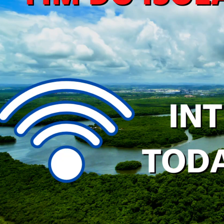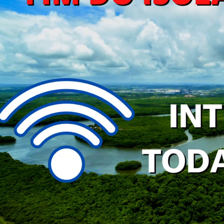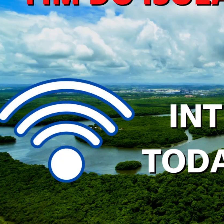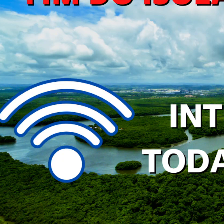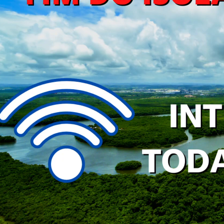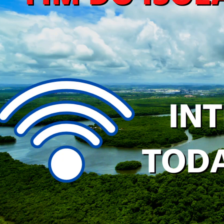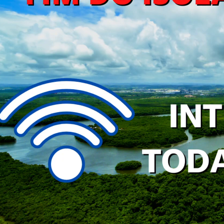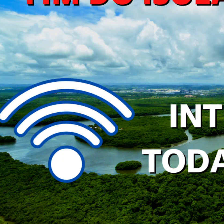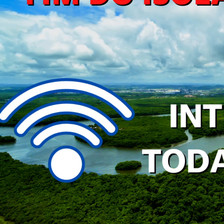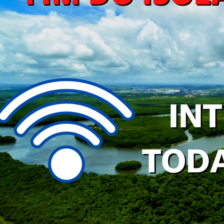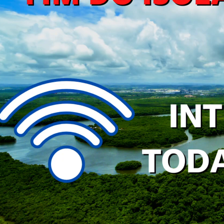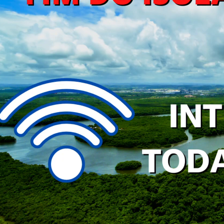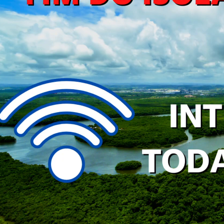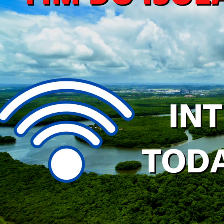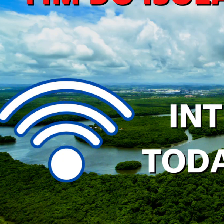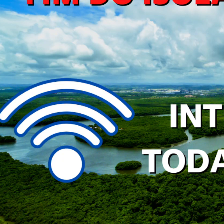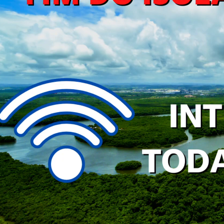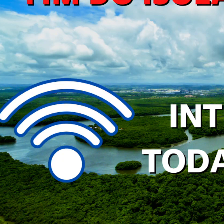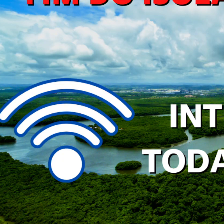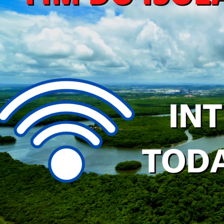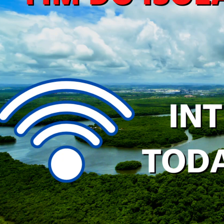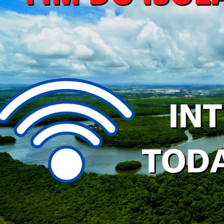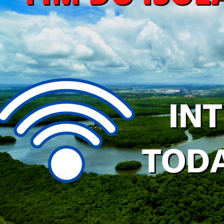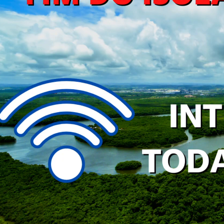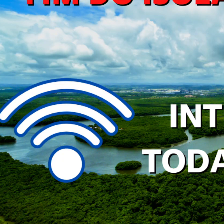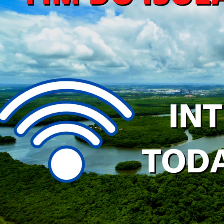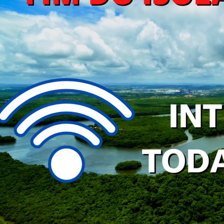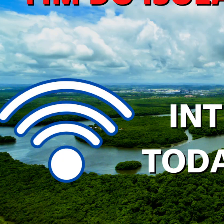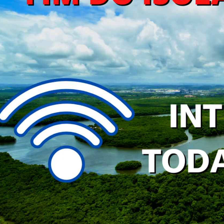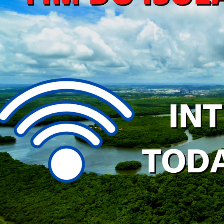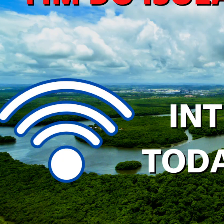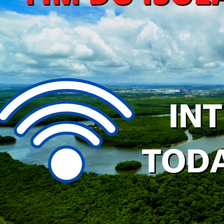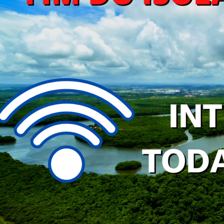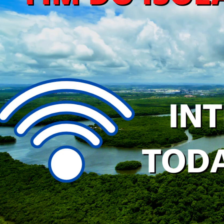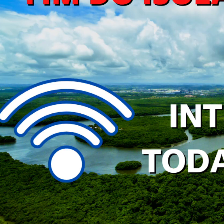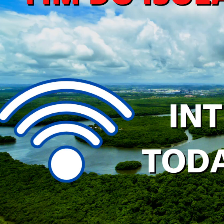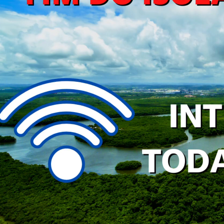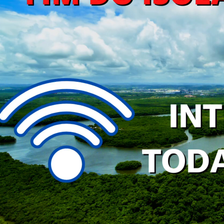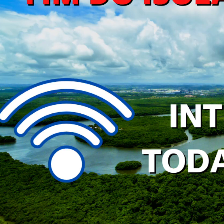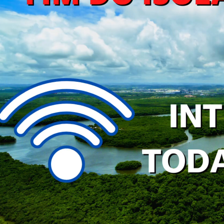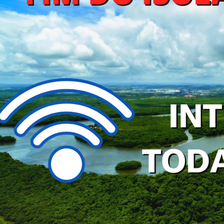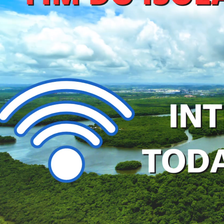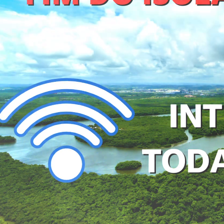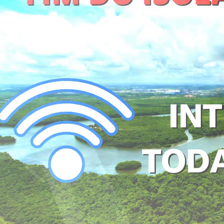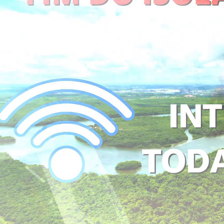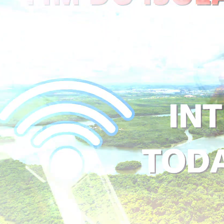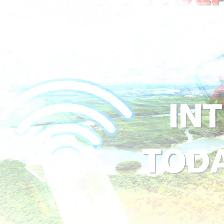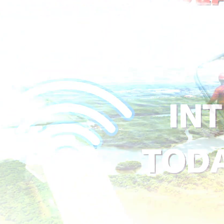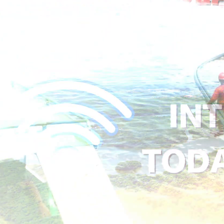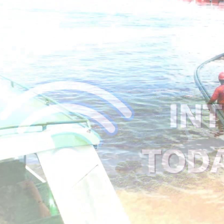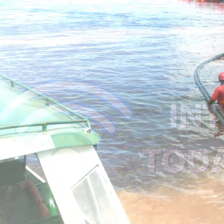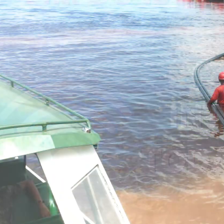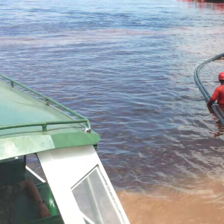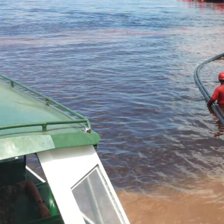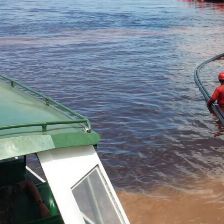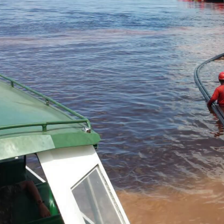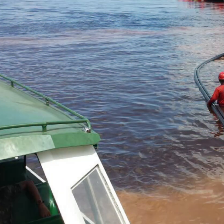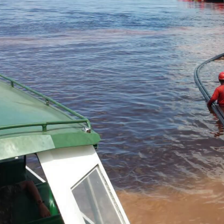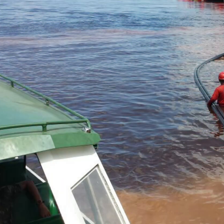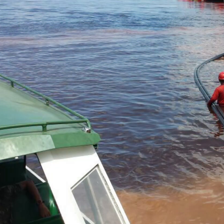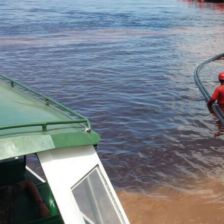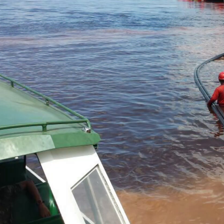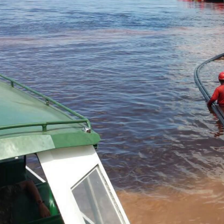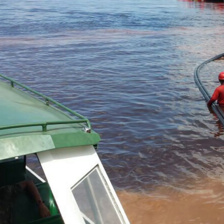Boa noite, pessoal. Meu nome é Marcelo e hoje nós iremos ver como que o governo Bolsonaro está fazendo para levar a internet a milhões de brasileiros que vivem